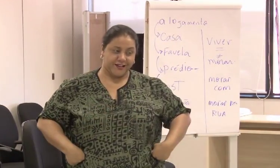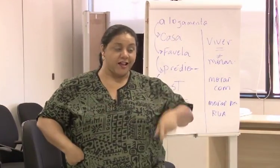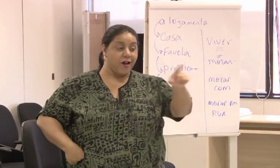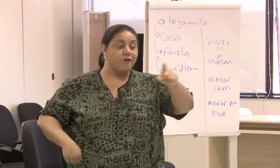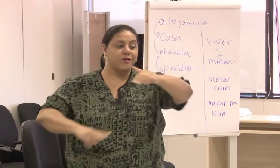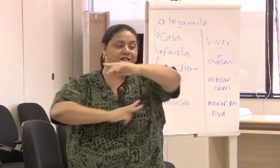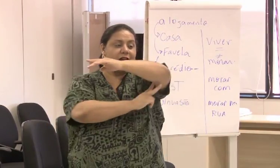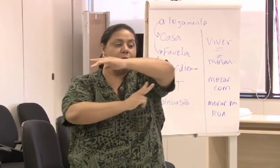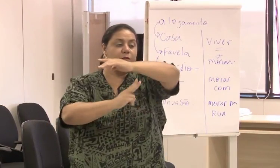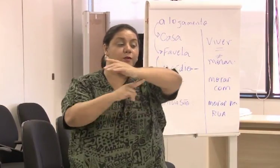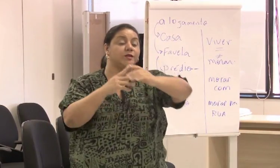Você.